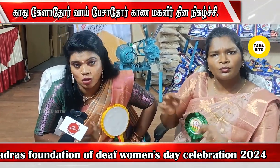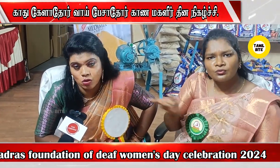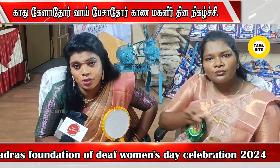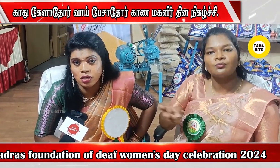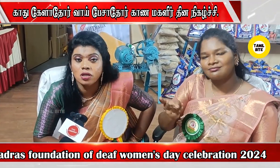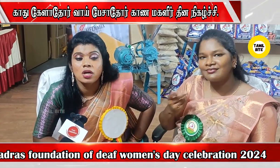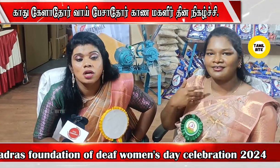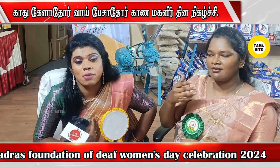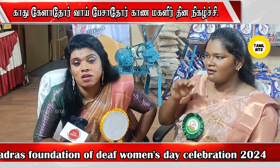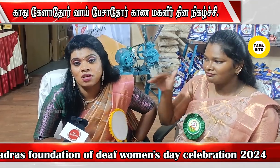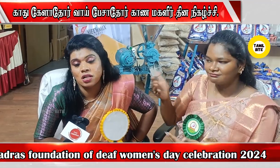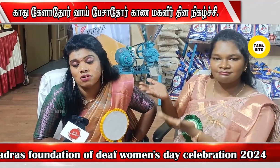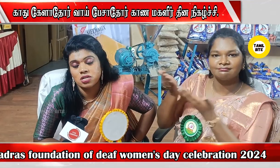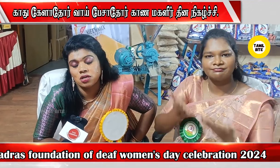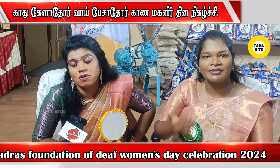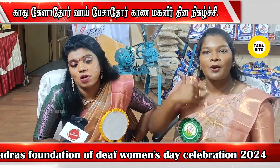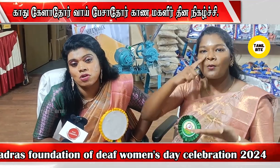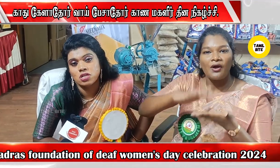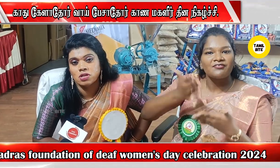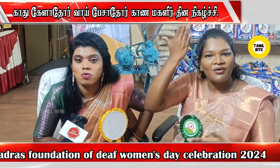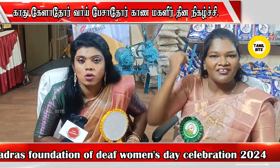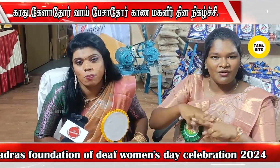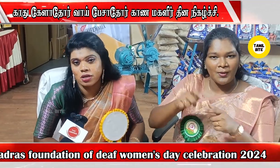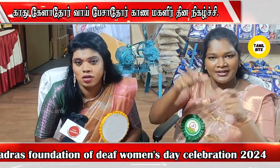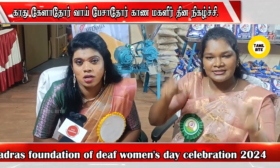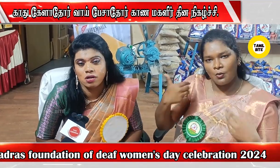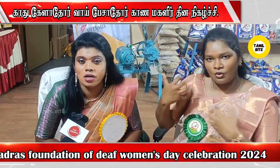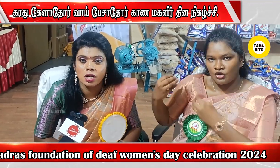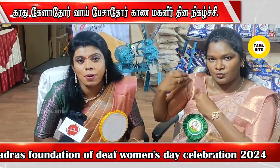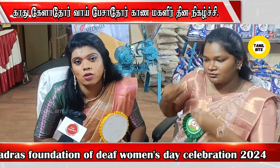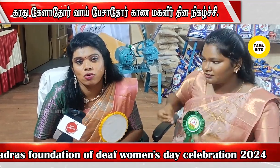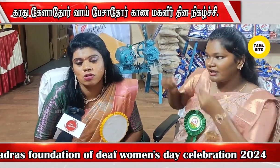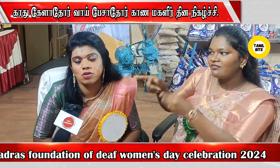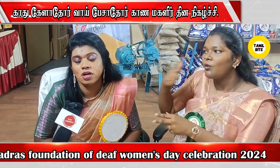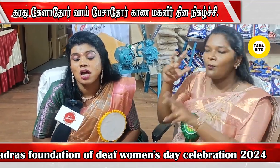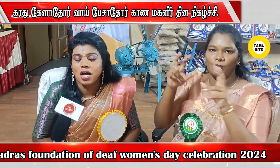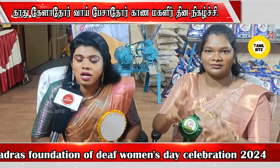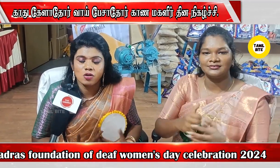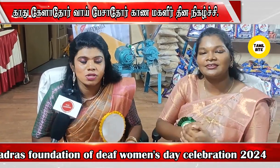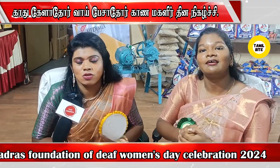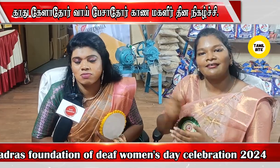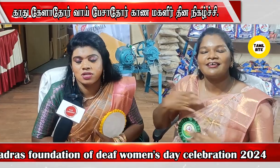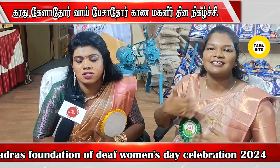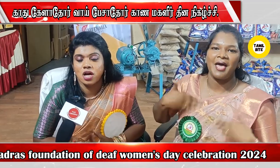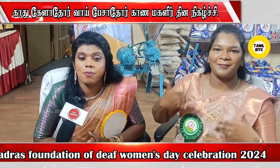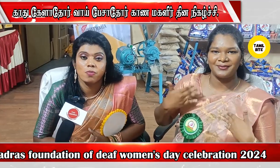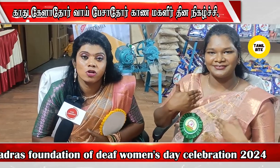kupu itu, mana ini nak tu kita kawan tu nanti orang kalau apa dekna, orang kalau pati kawan tu. Anak orang ramai tanda tanda ni. Apa orang pernah